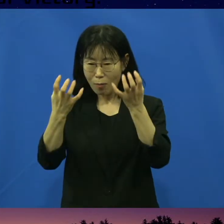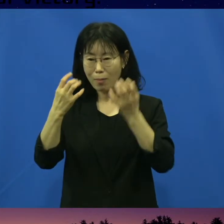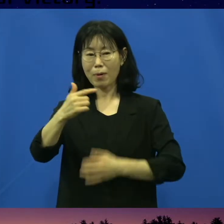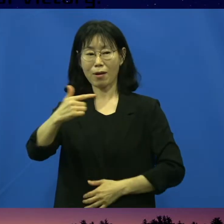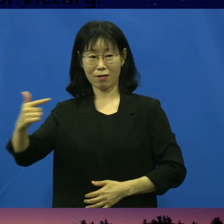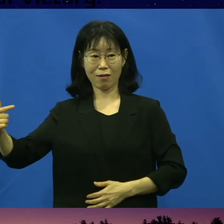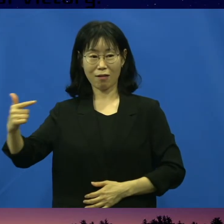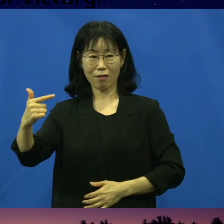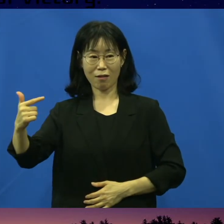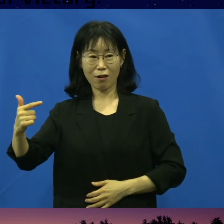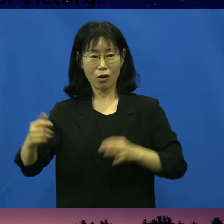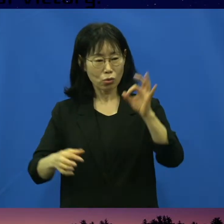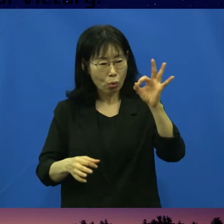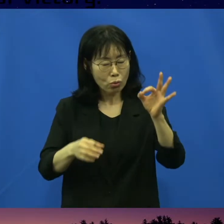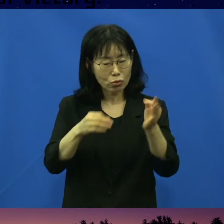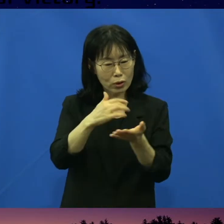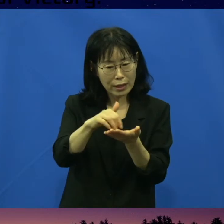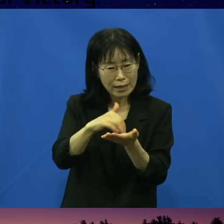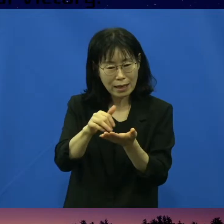수가 있겠습니까?